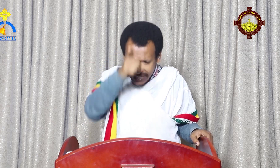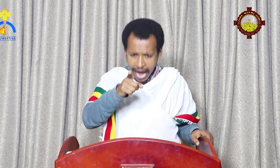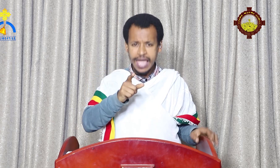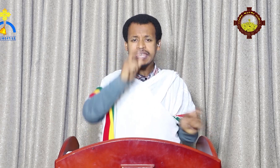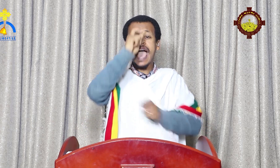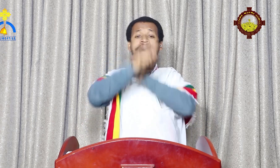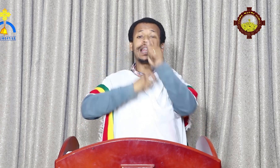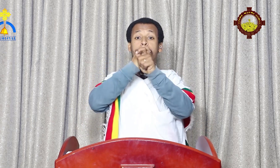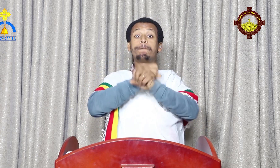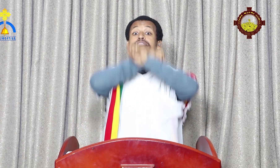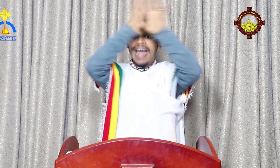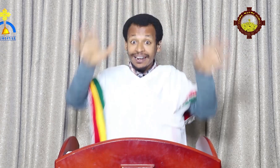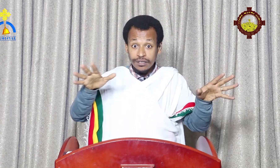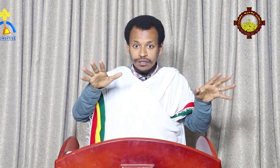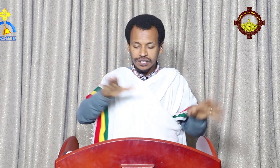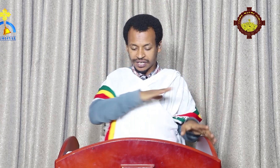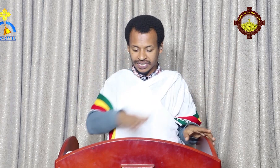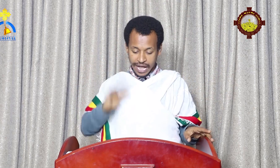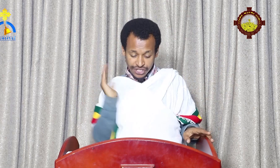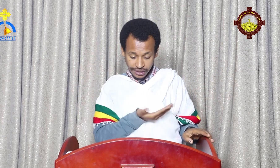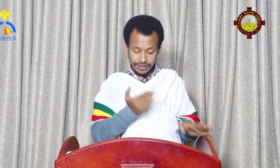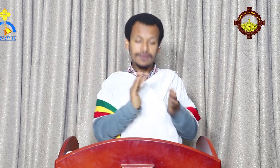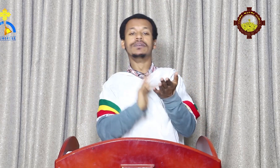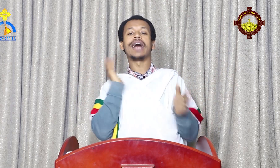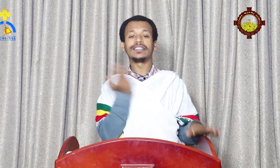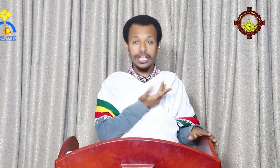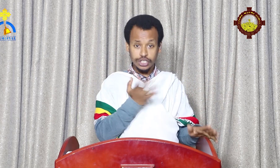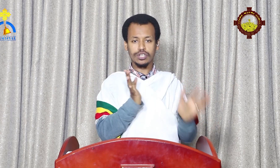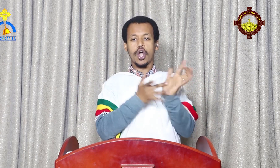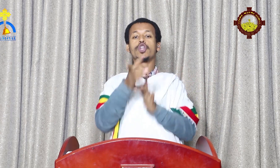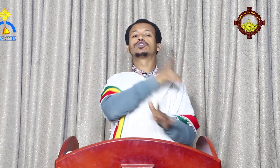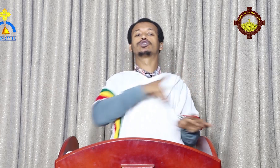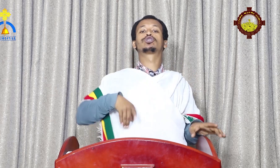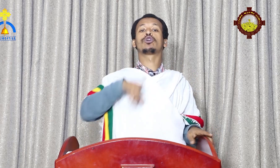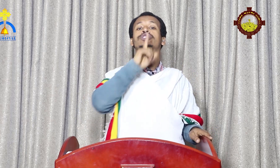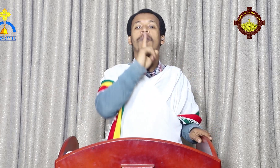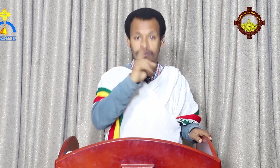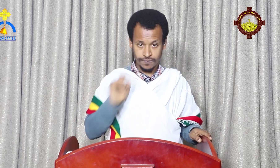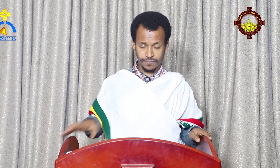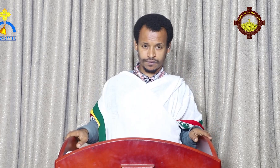እውነተኛ የዓለም ብርሃን ጌታችን መድኃኒታችን ኢየሱስ ክርስቶስ ነው።